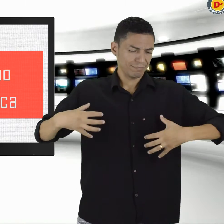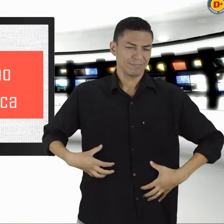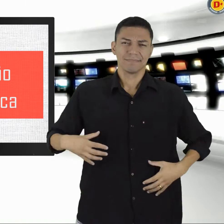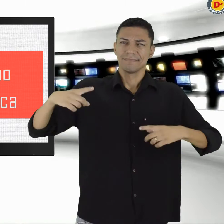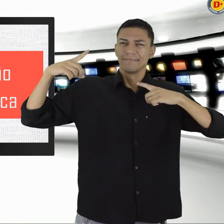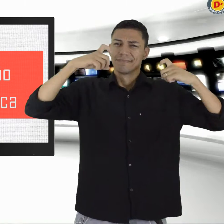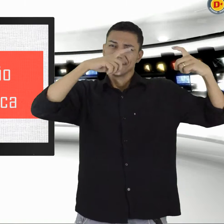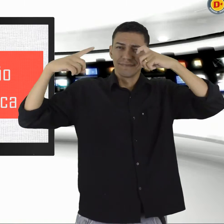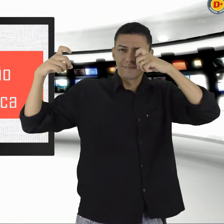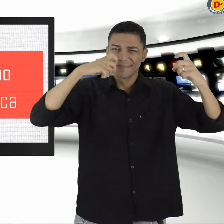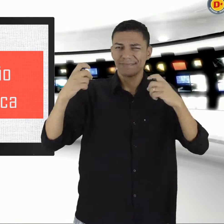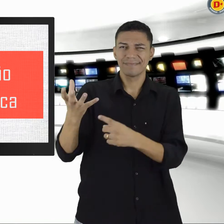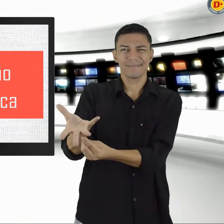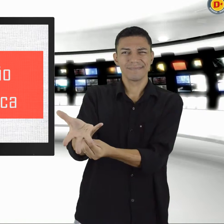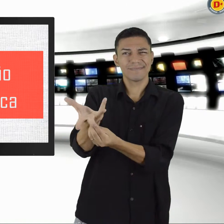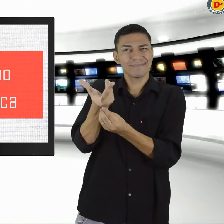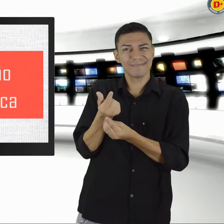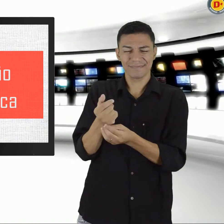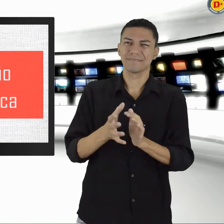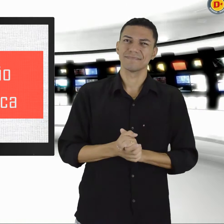Artes têxteis, arte em tecido.